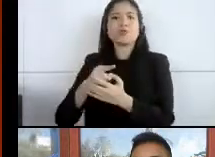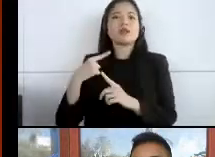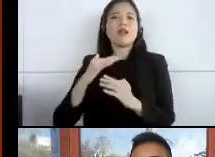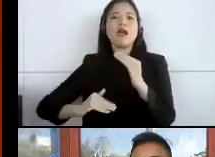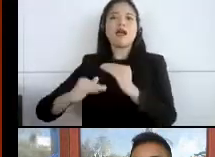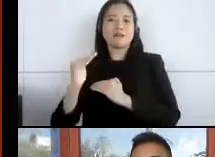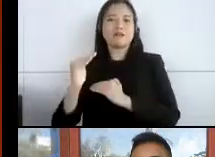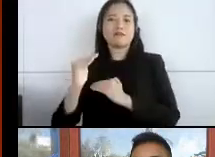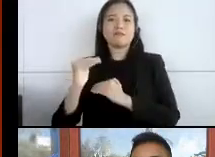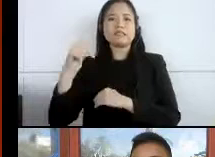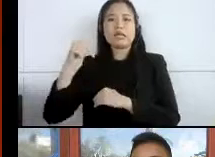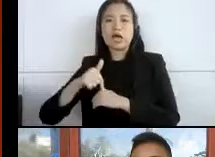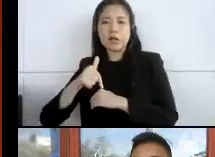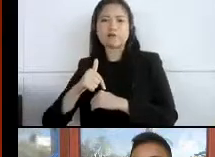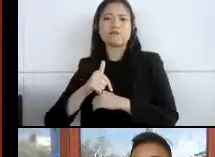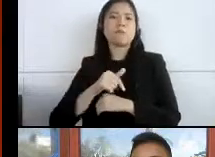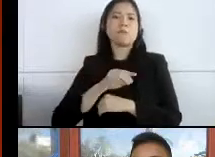23% menjadi